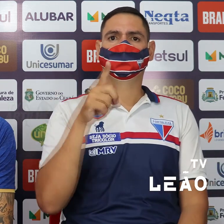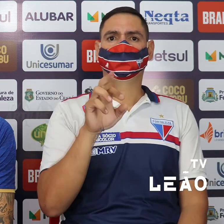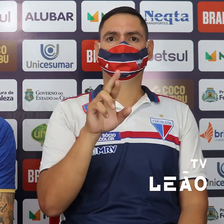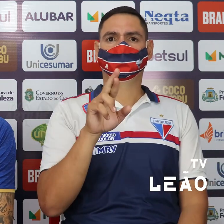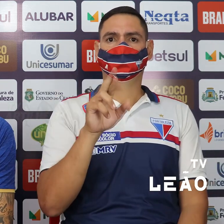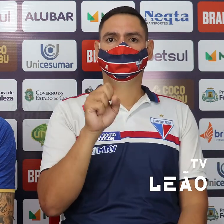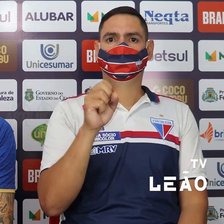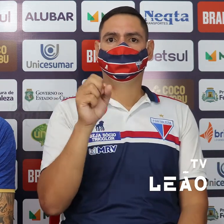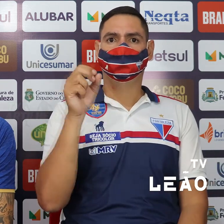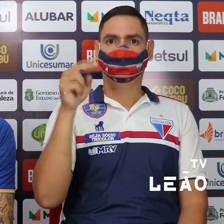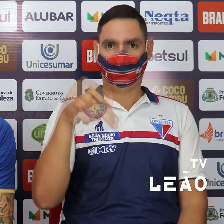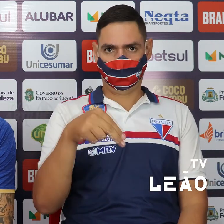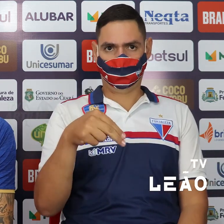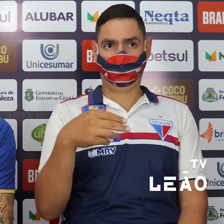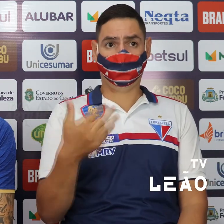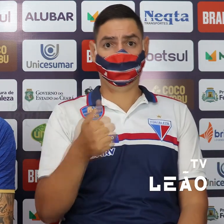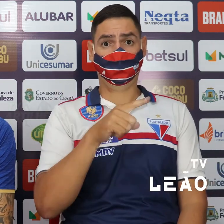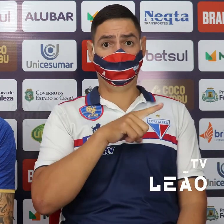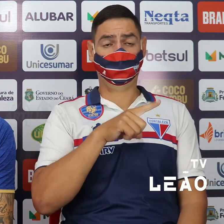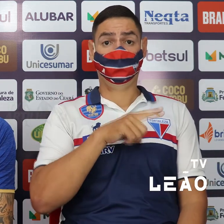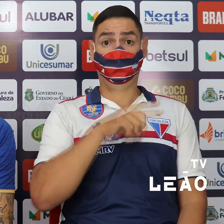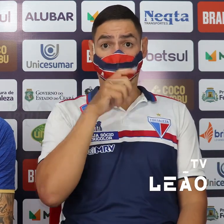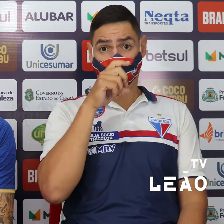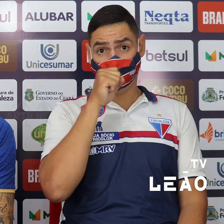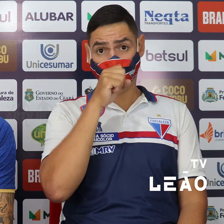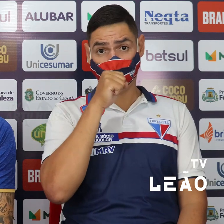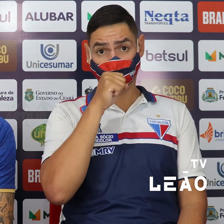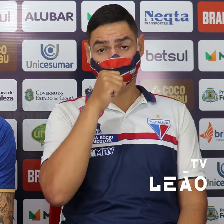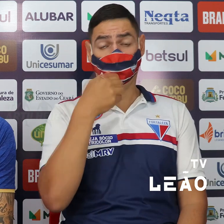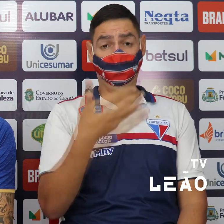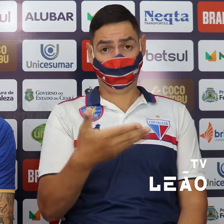sábado, o Yoda cobra uma intensidade muito grande.